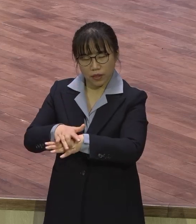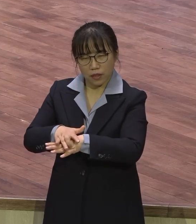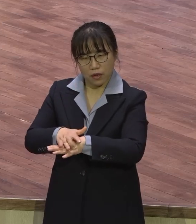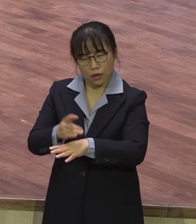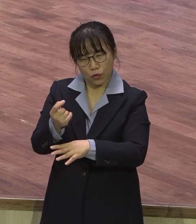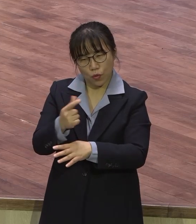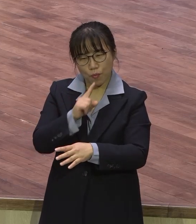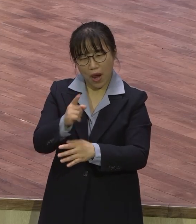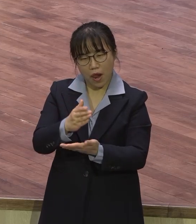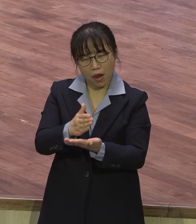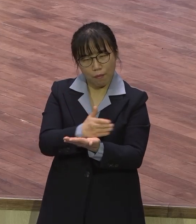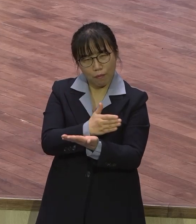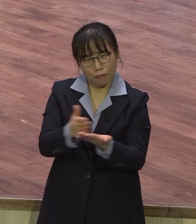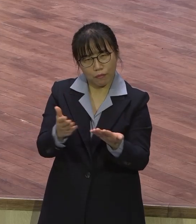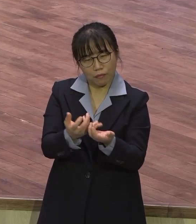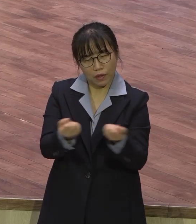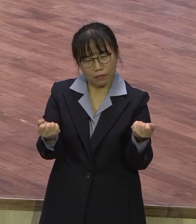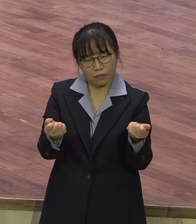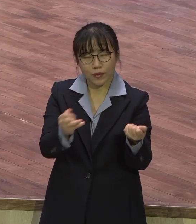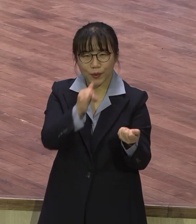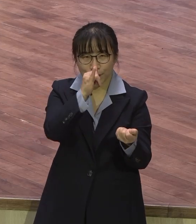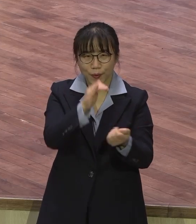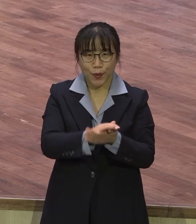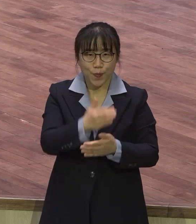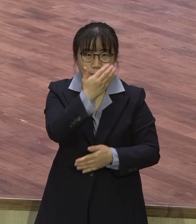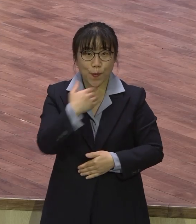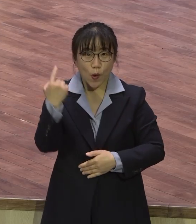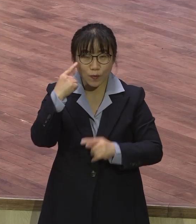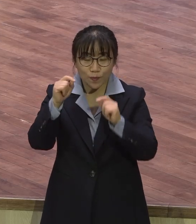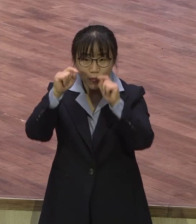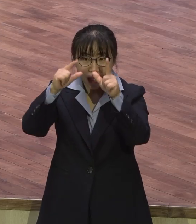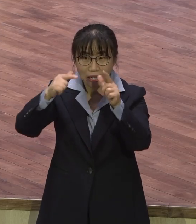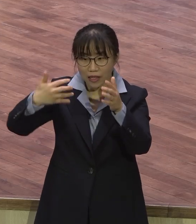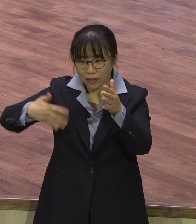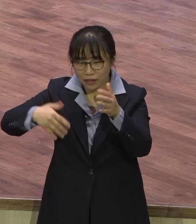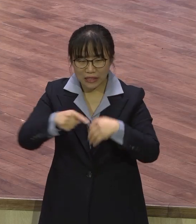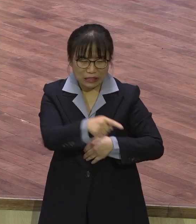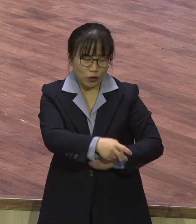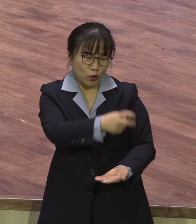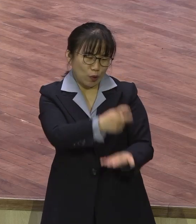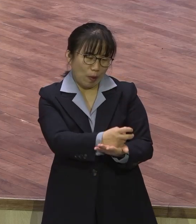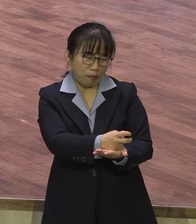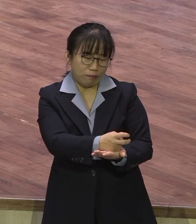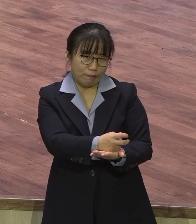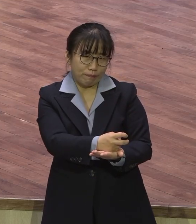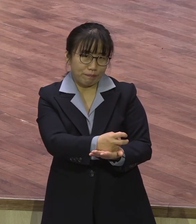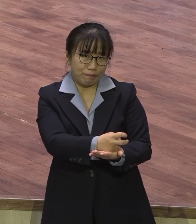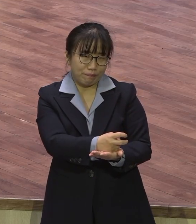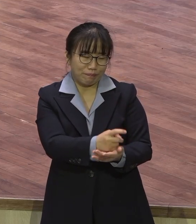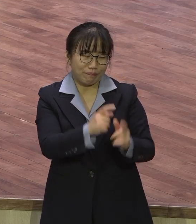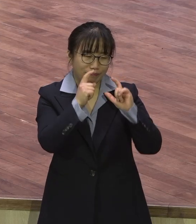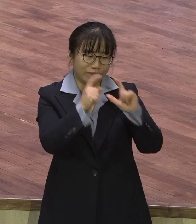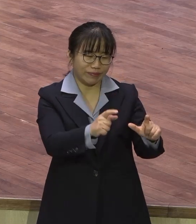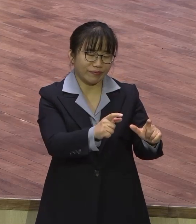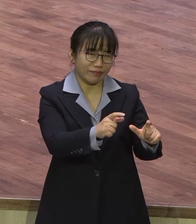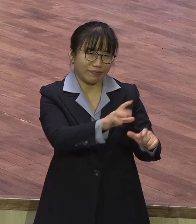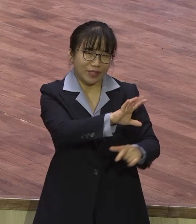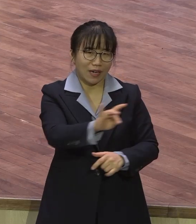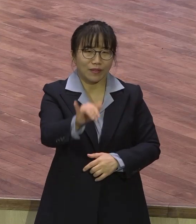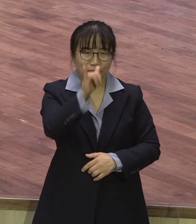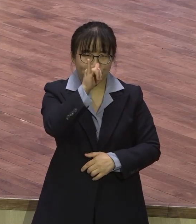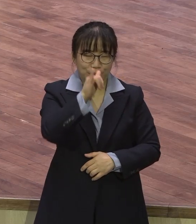율법 체질, 보금 체질 보금을 깨닫지 못한 사람을 가르쳐서 율법이다 이렇게 표현을 하는 이것이